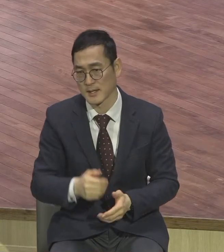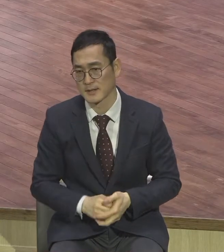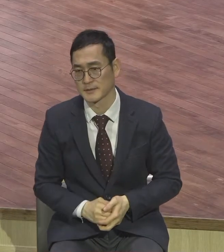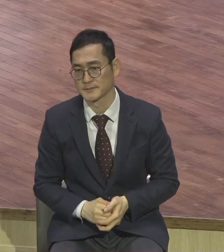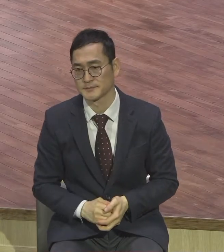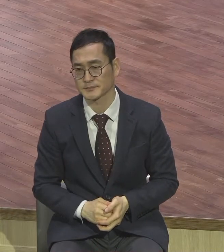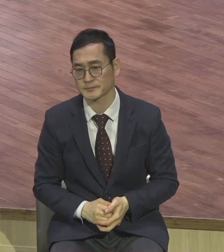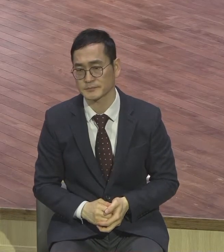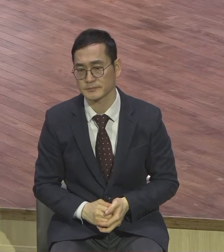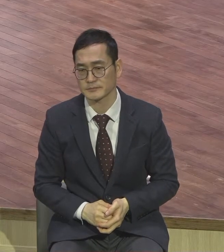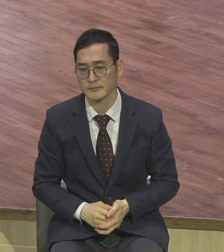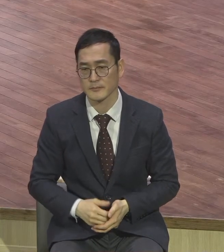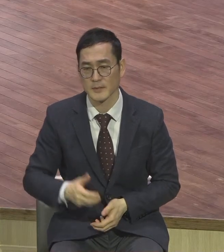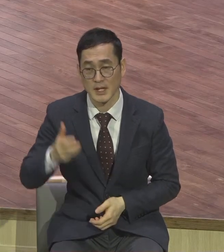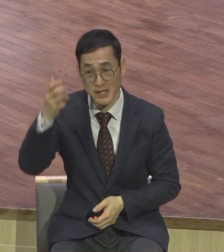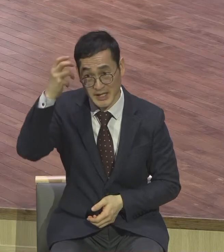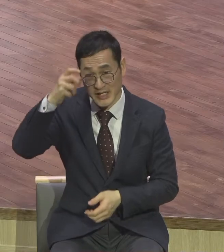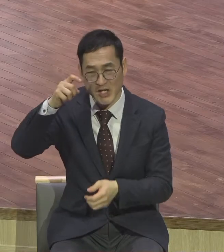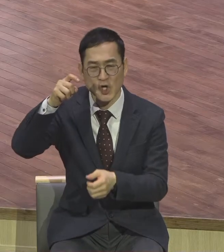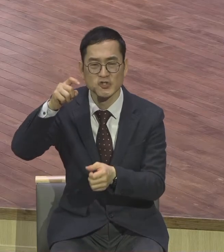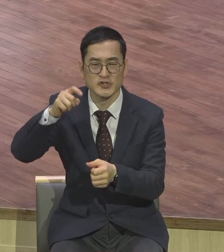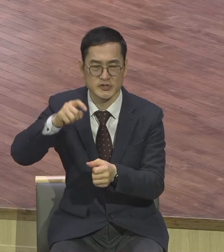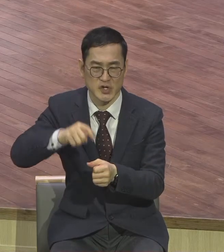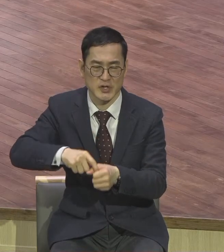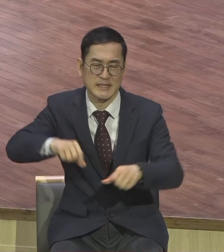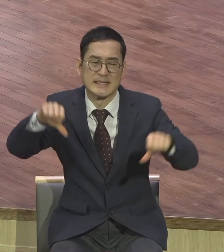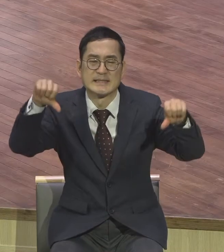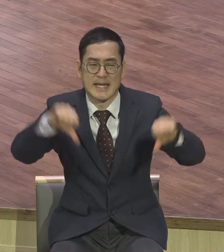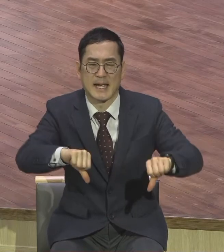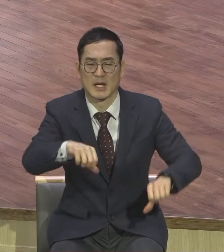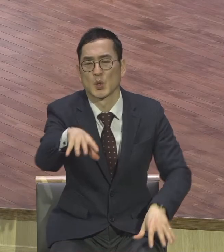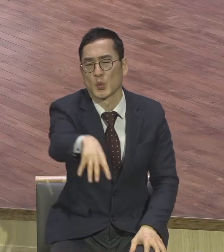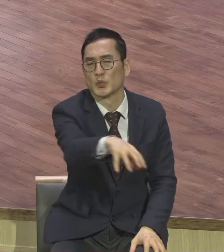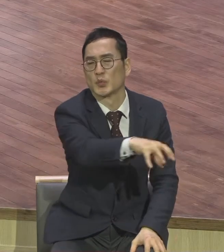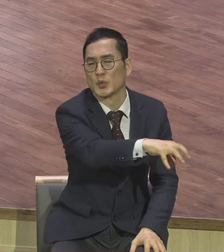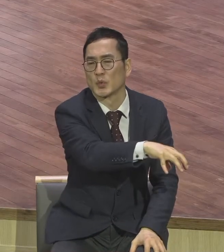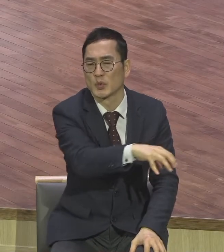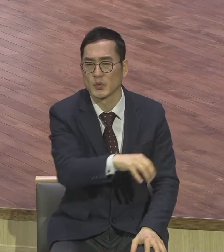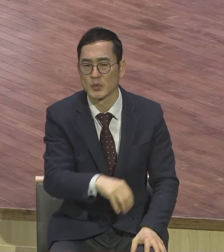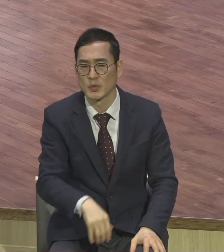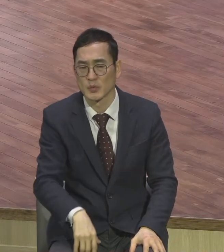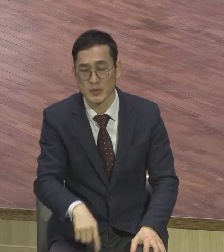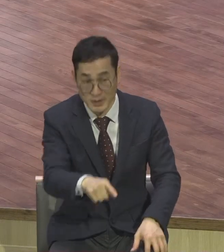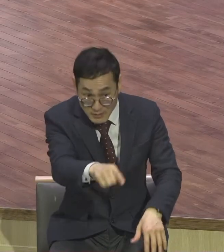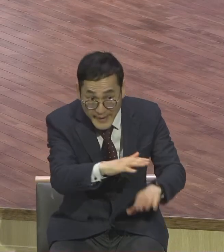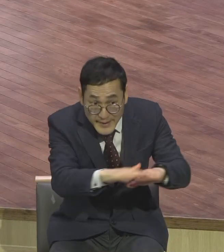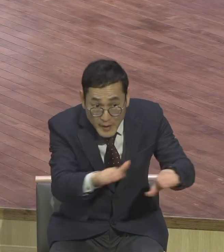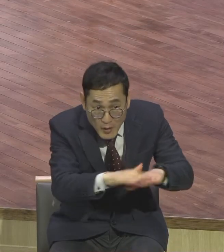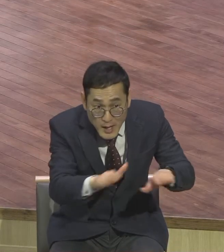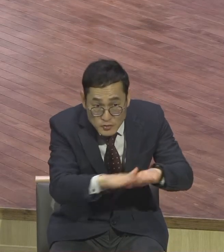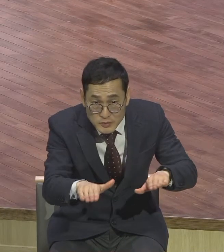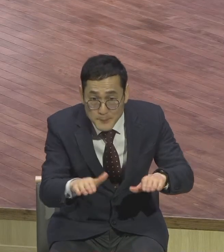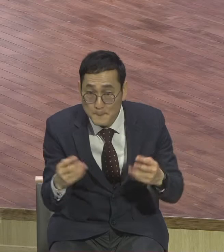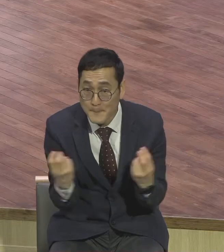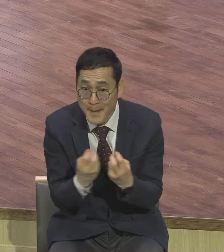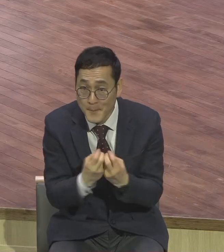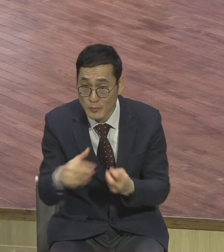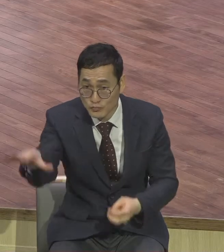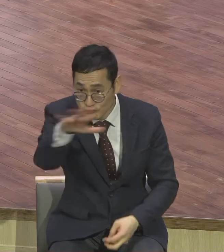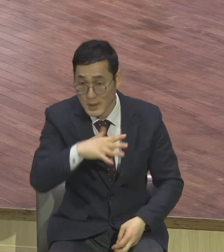영적으로 지향지대가 되어버린 현장을 살릴 답을 여러분 가족이 있잖아요. 그 답이 뭐예요?